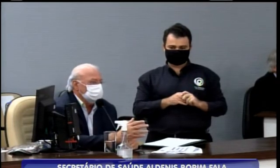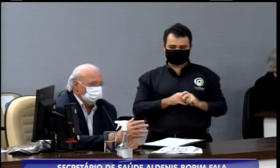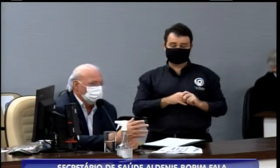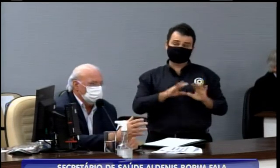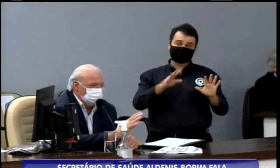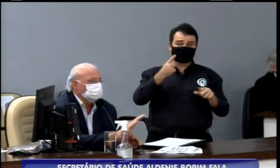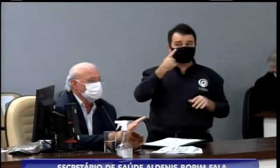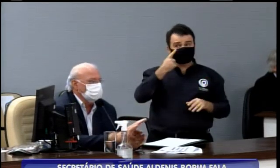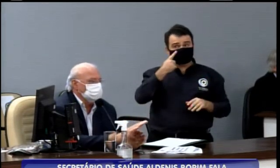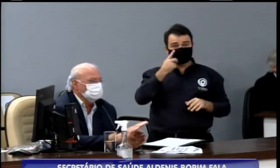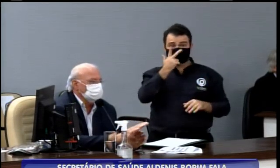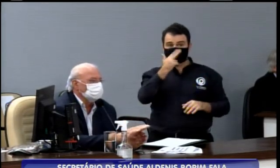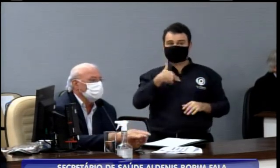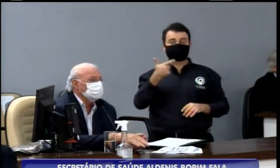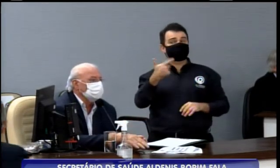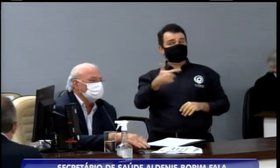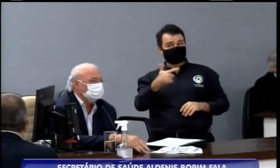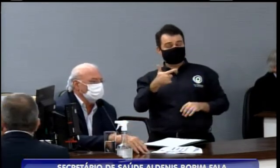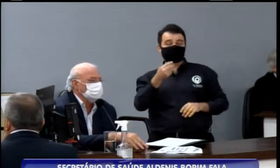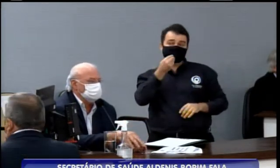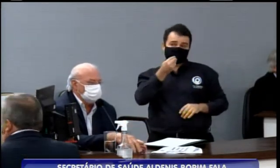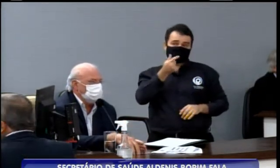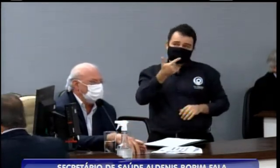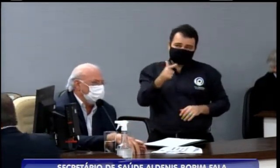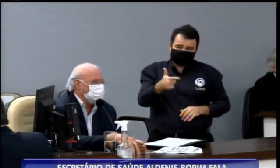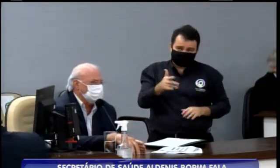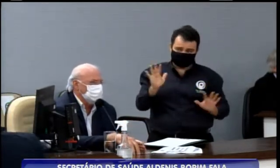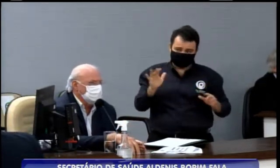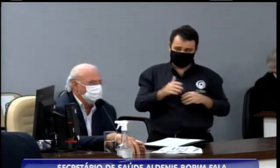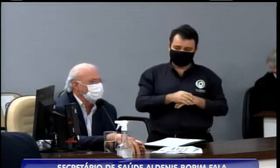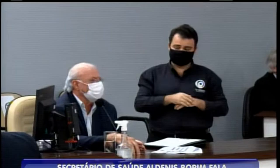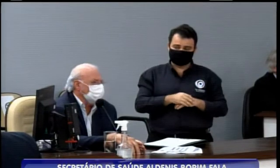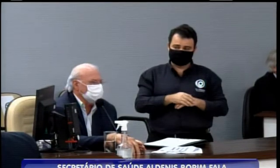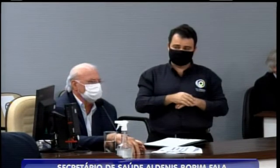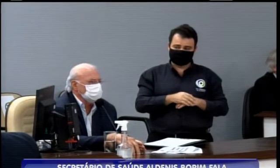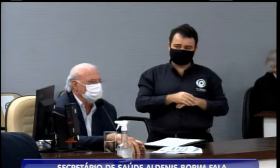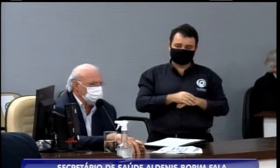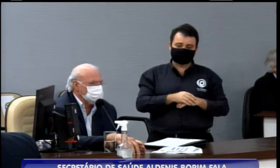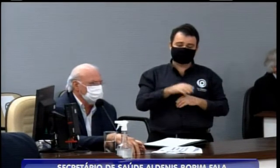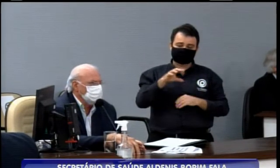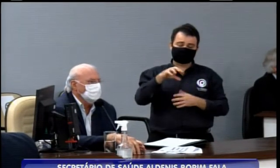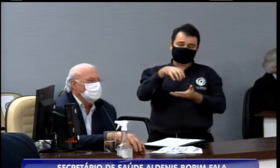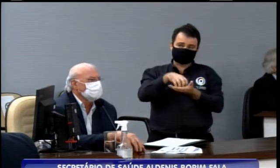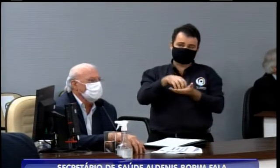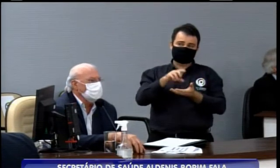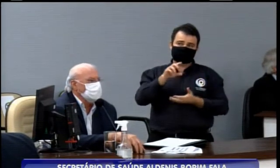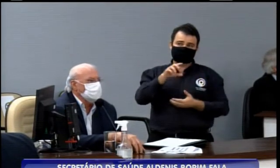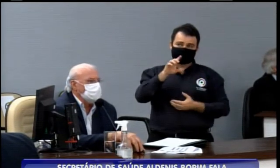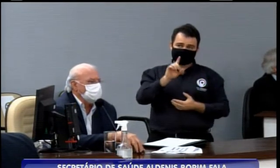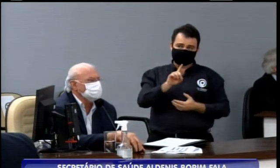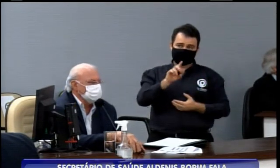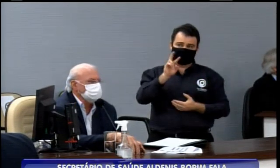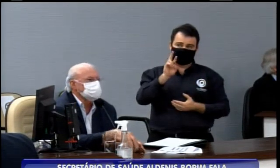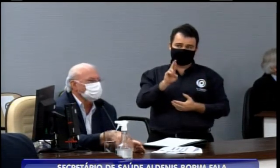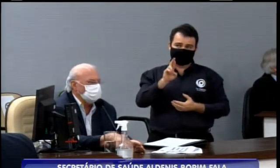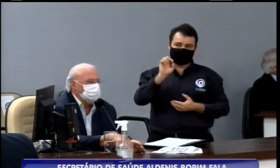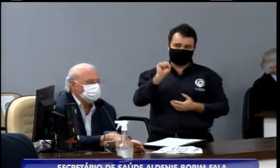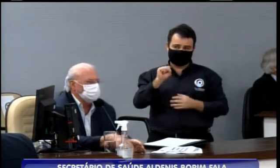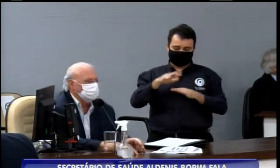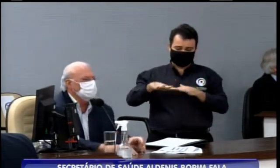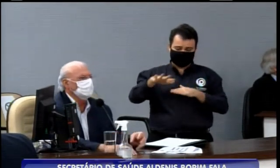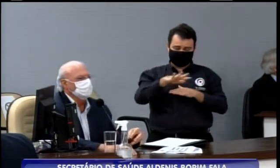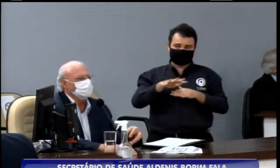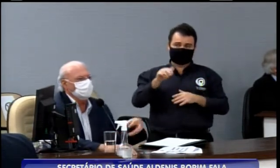ter, porque faz parte da DRS 15 e a DRS 15